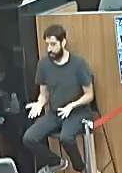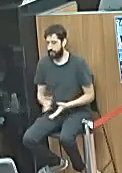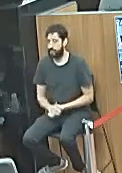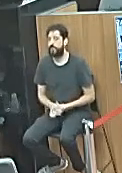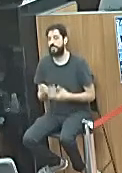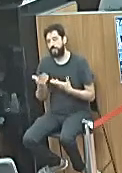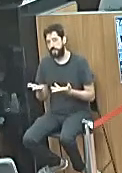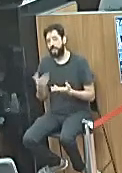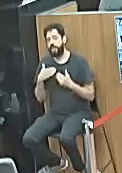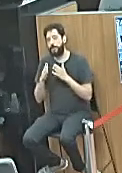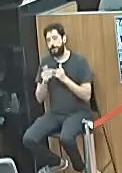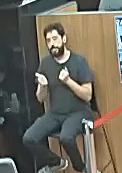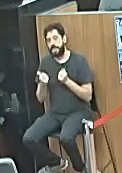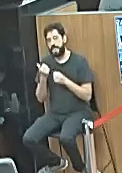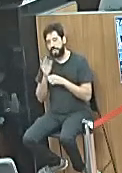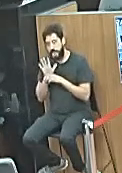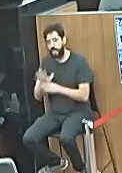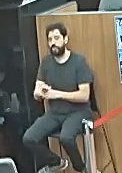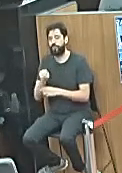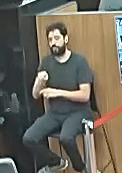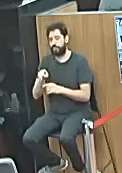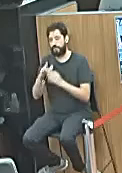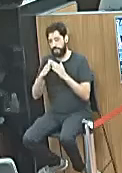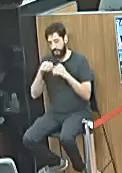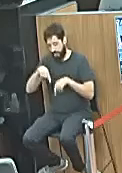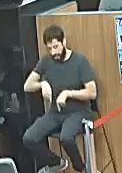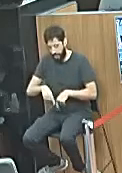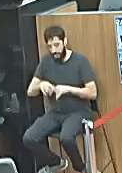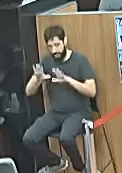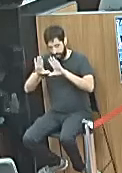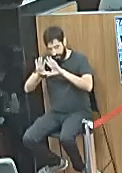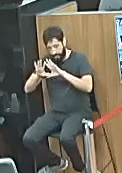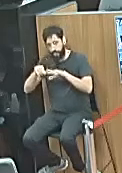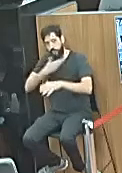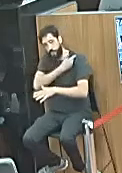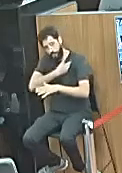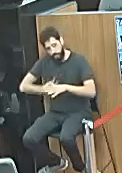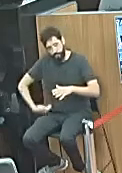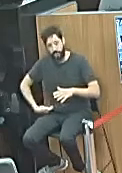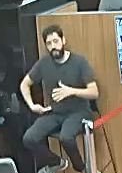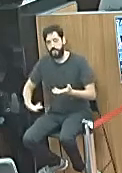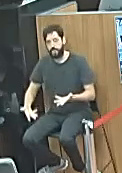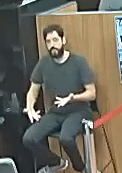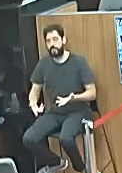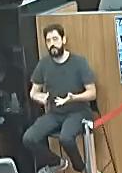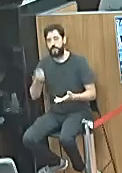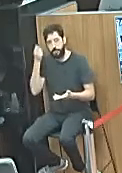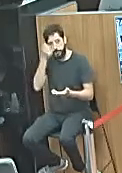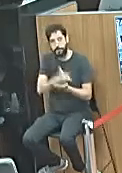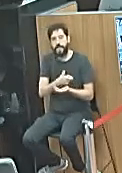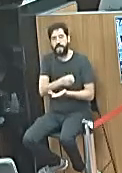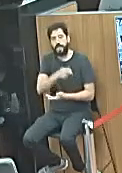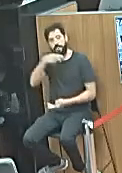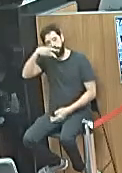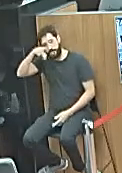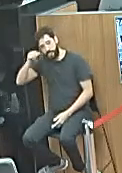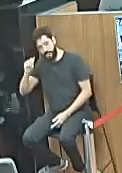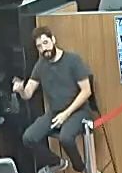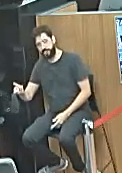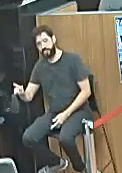então a gente pede ajuda dessa casa e do governo do governo que pague os ppa